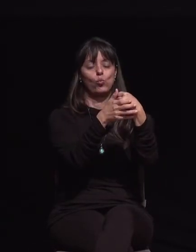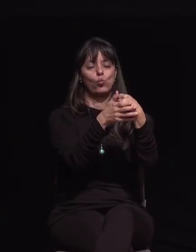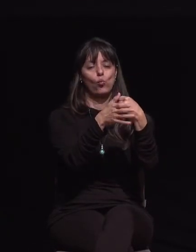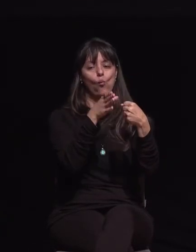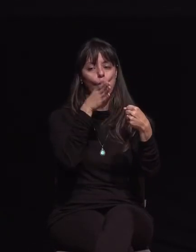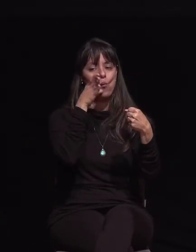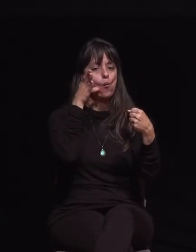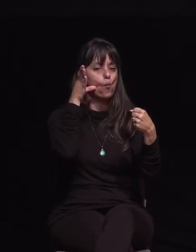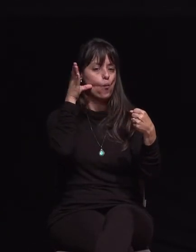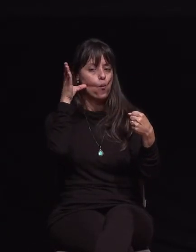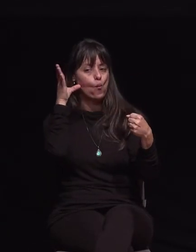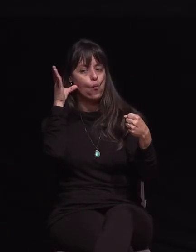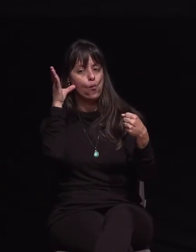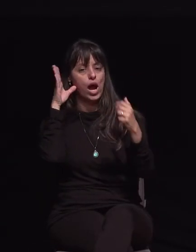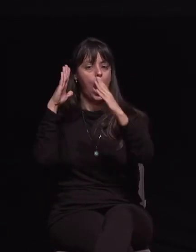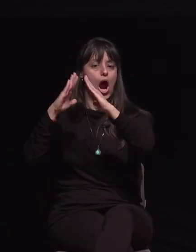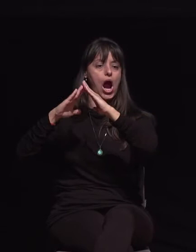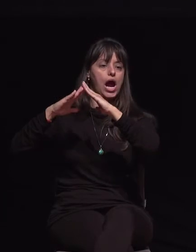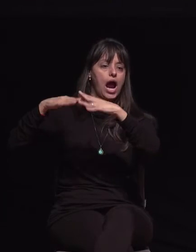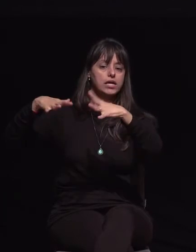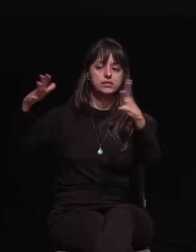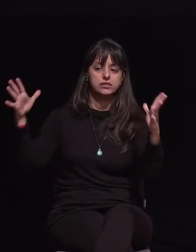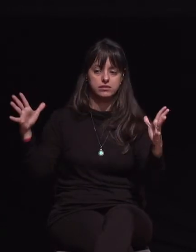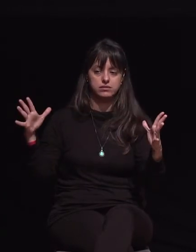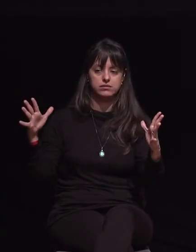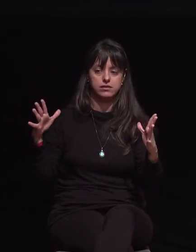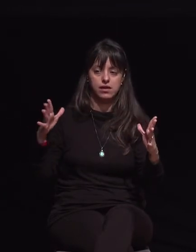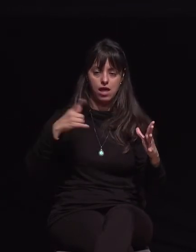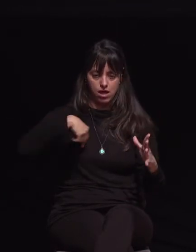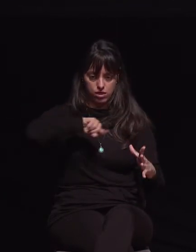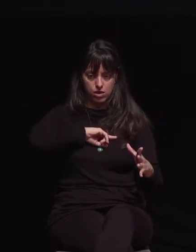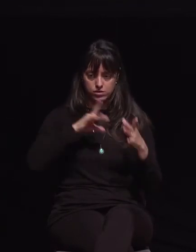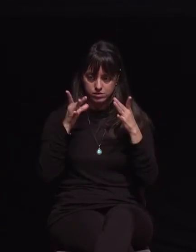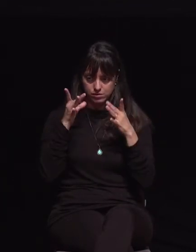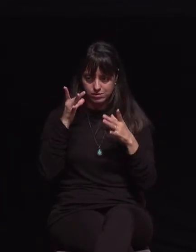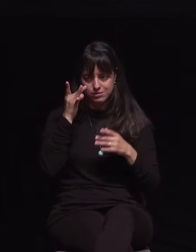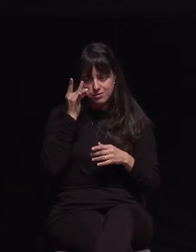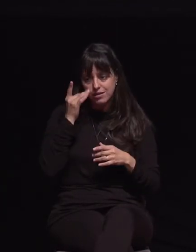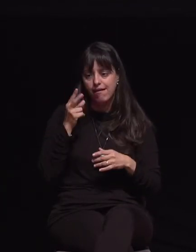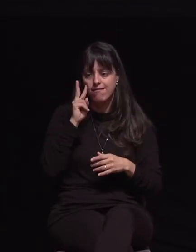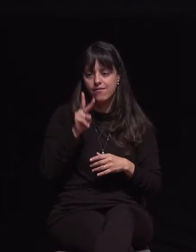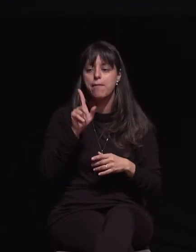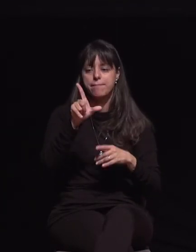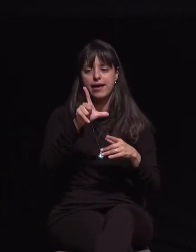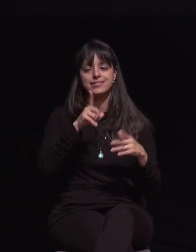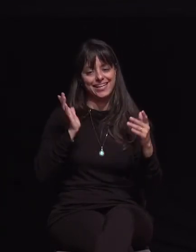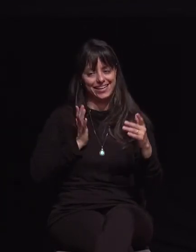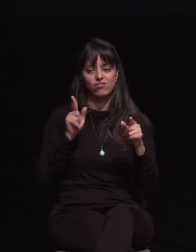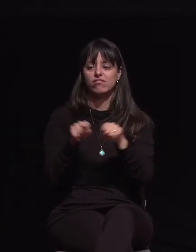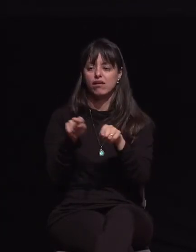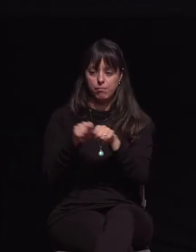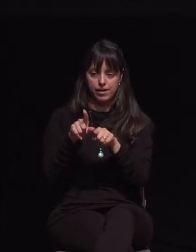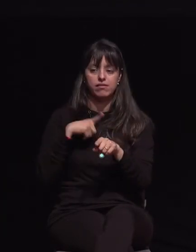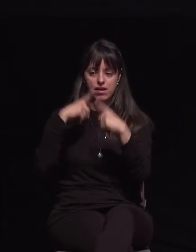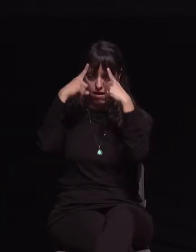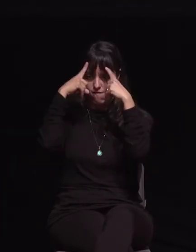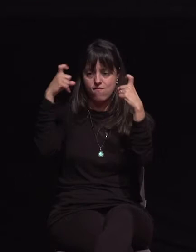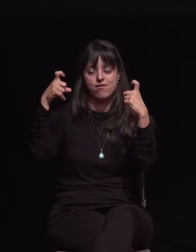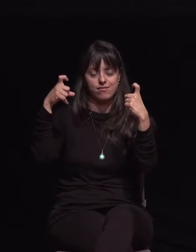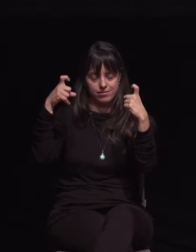dentro daquelas mansões. A gente vê essas aqui nossas, né? Agora, essa